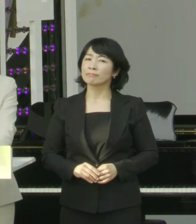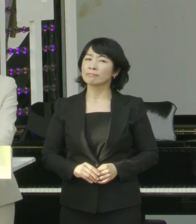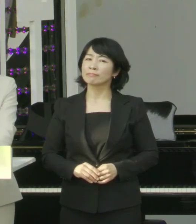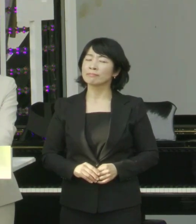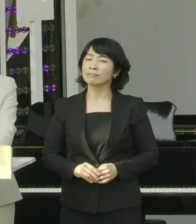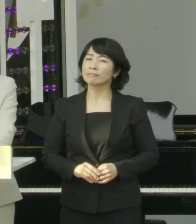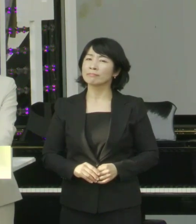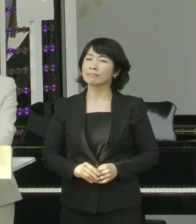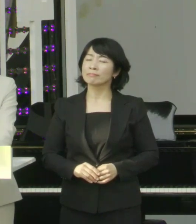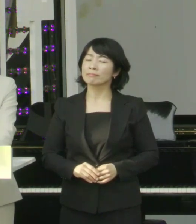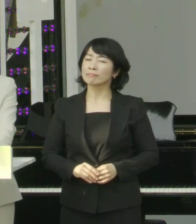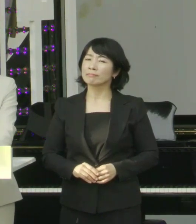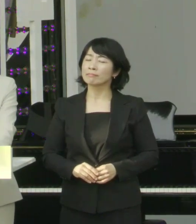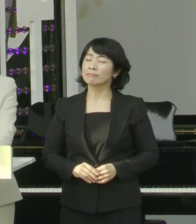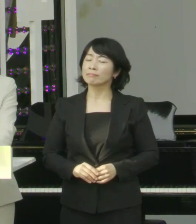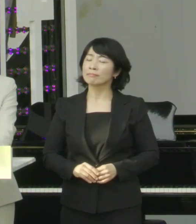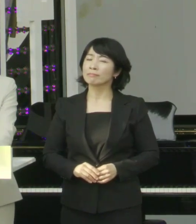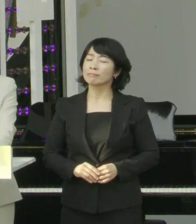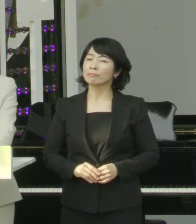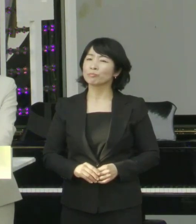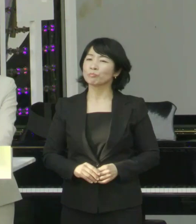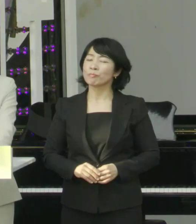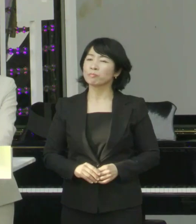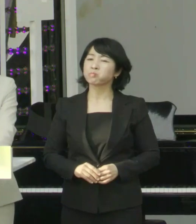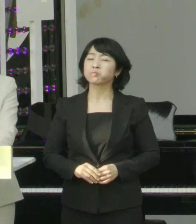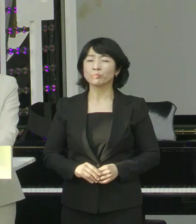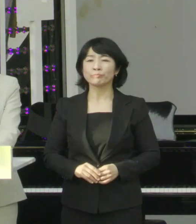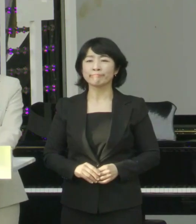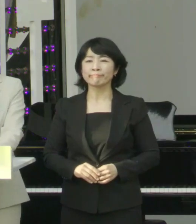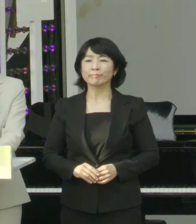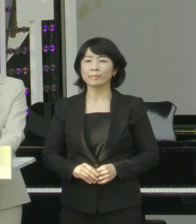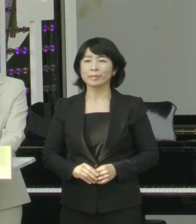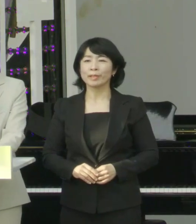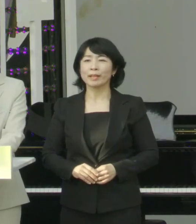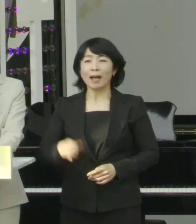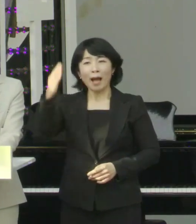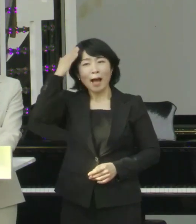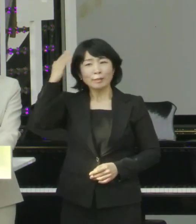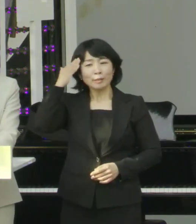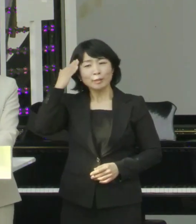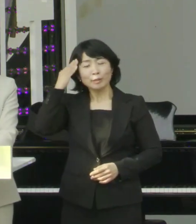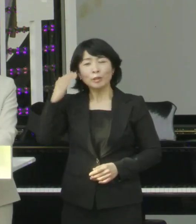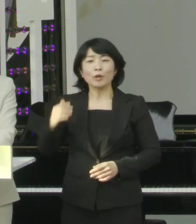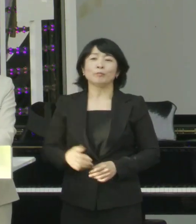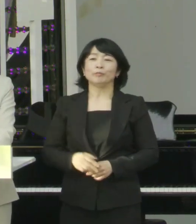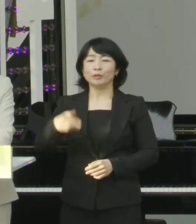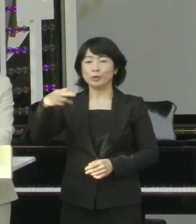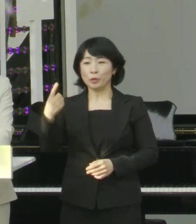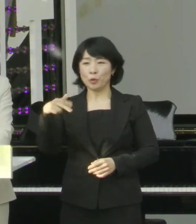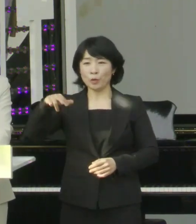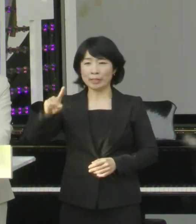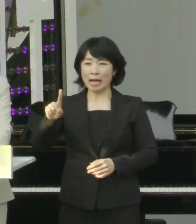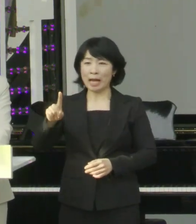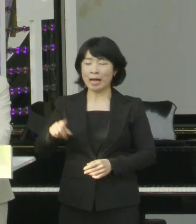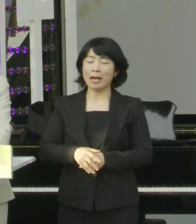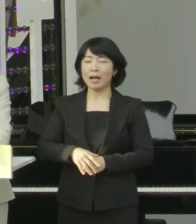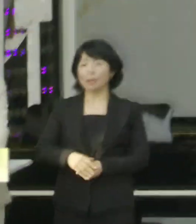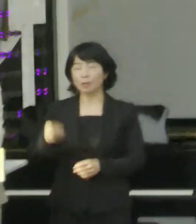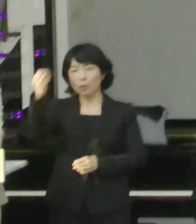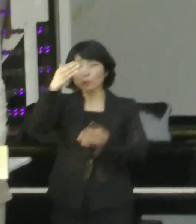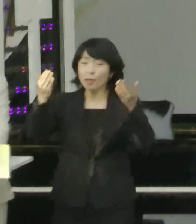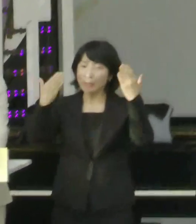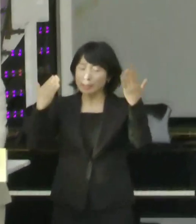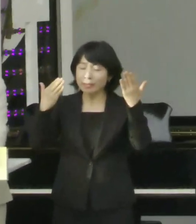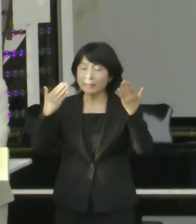Young-won, renowned for his work in Icheon ceramics. 네, 한국도예고등학교는 미래 도예를 양성하는 우리나라